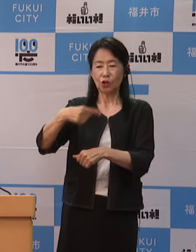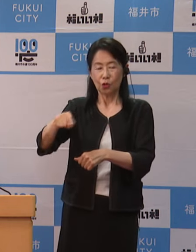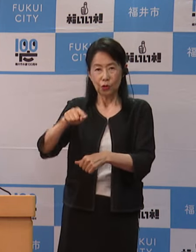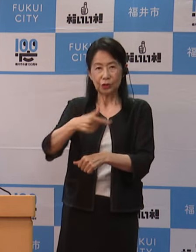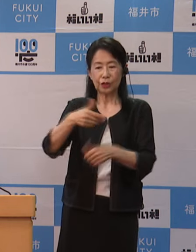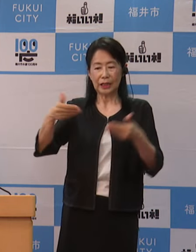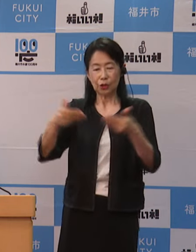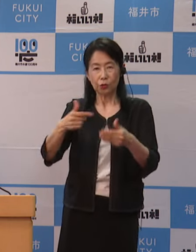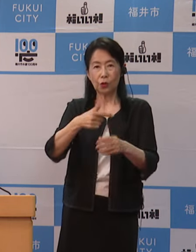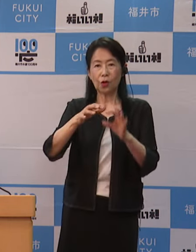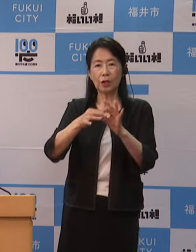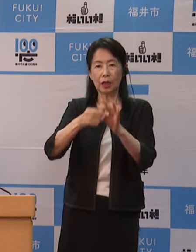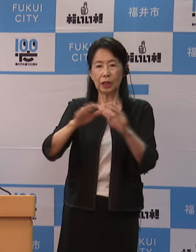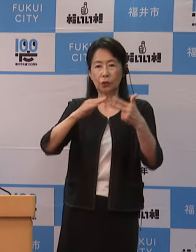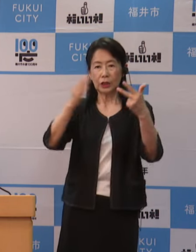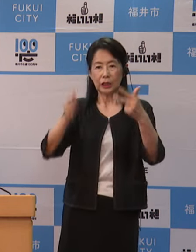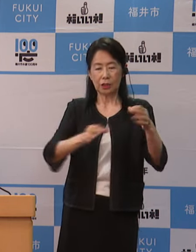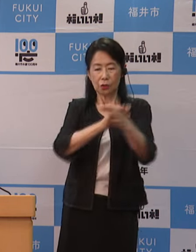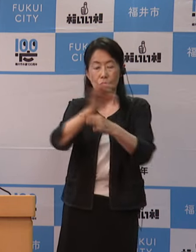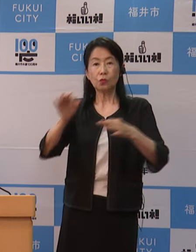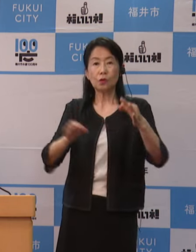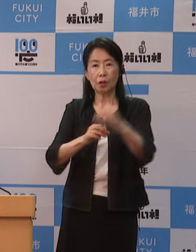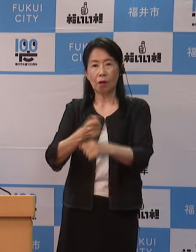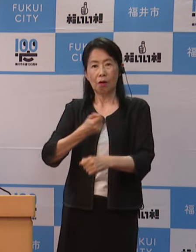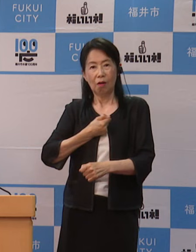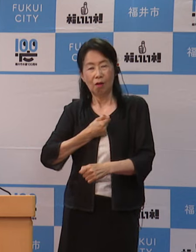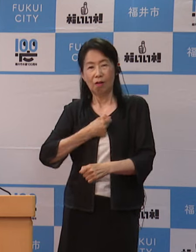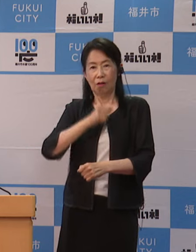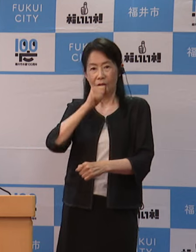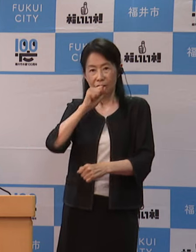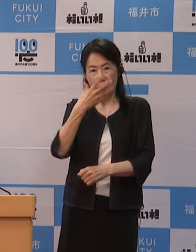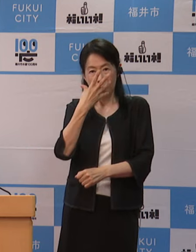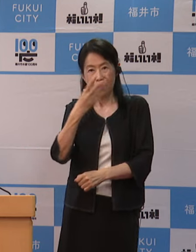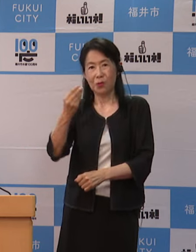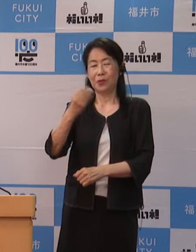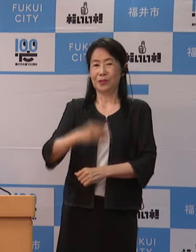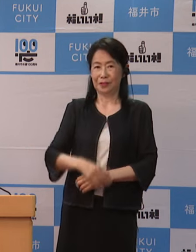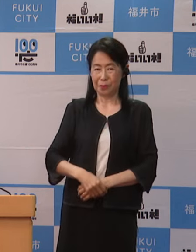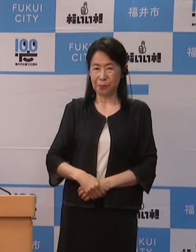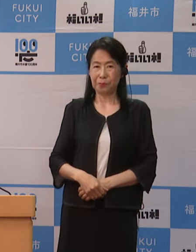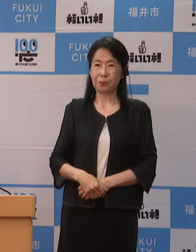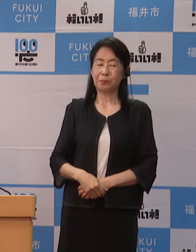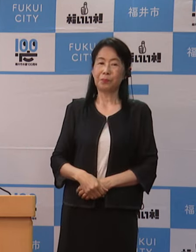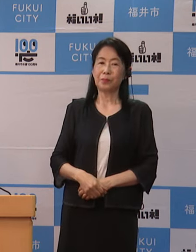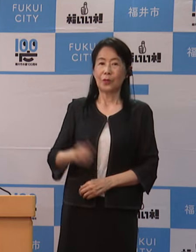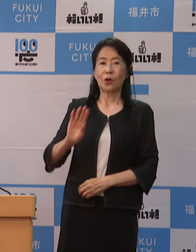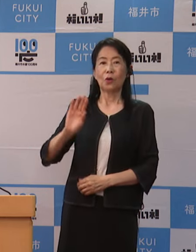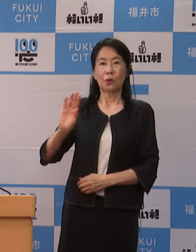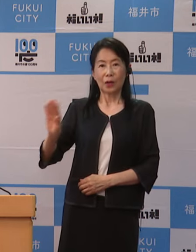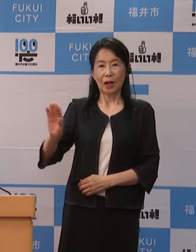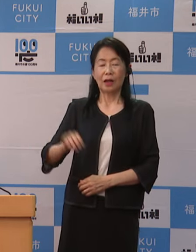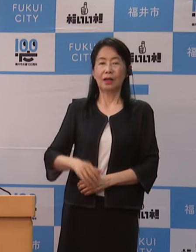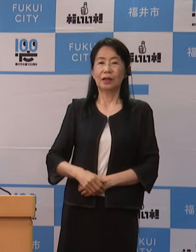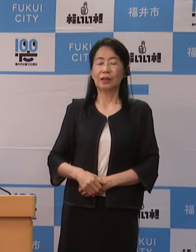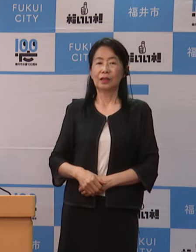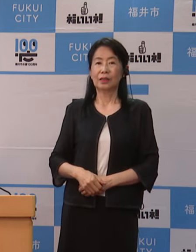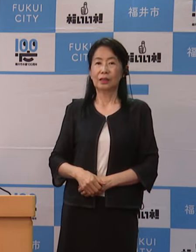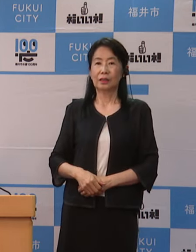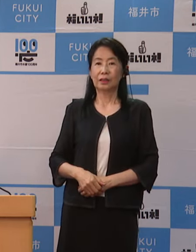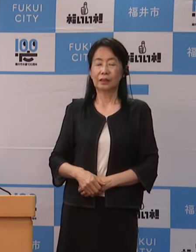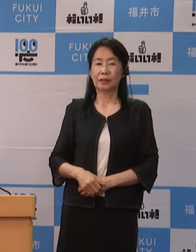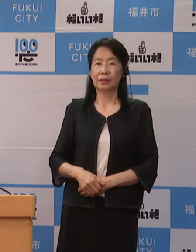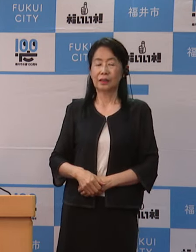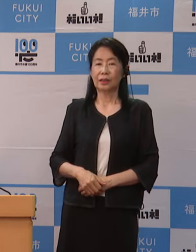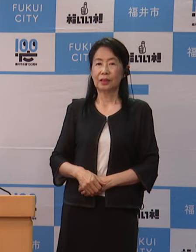ってるということにも非常に面白いなというふうに思いました。その他にですね、先